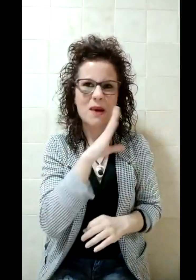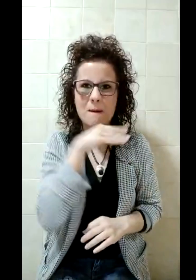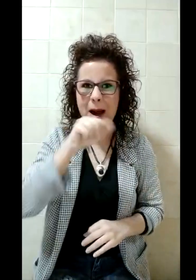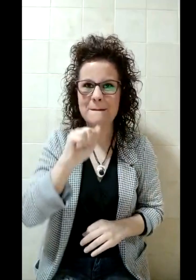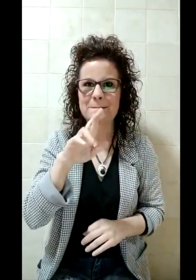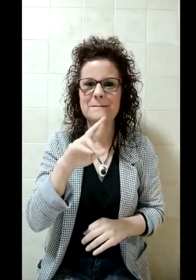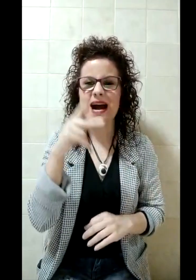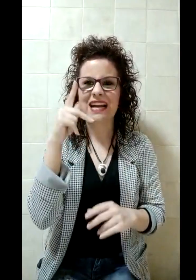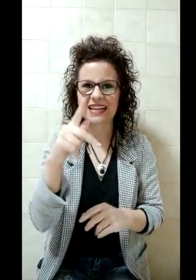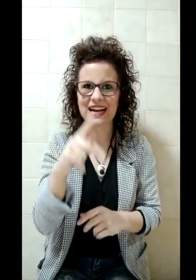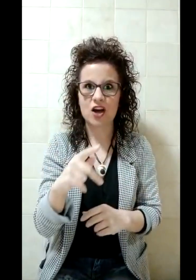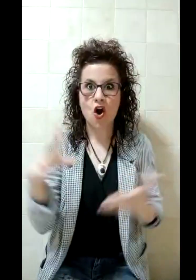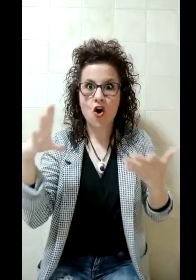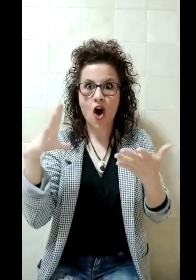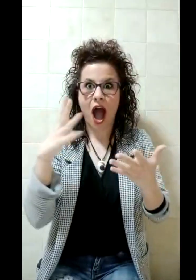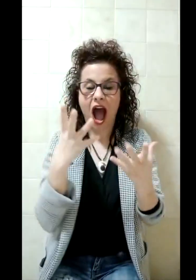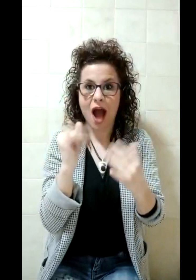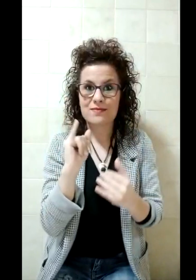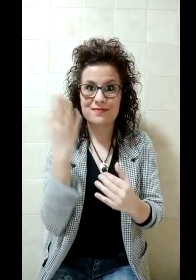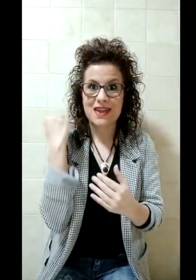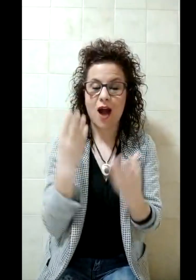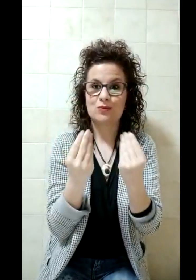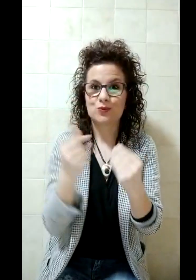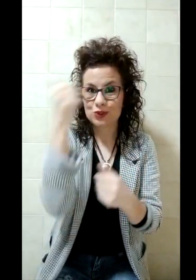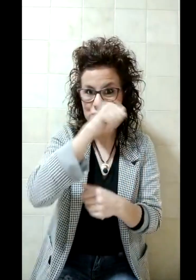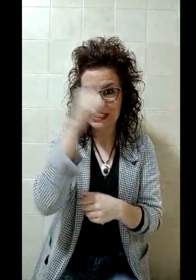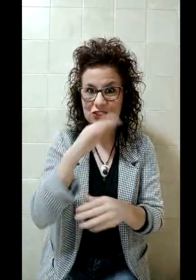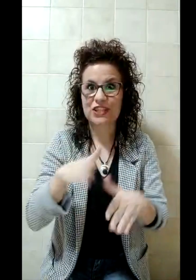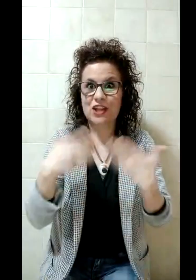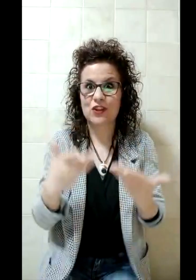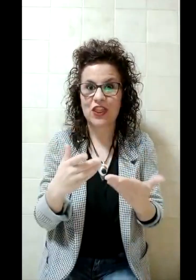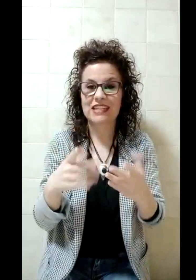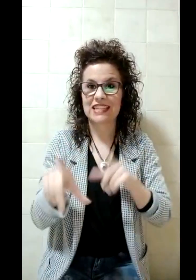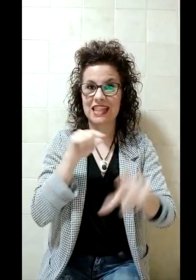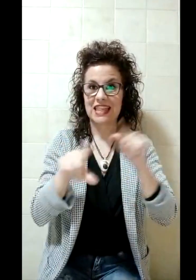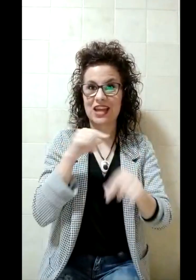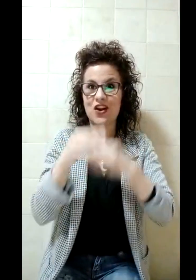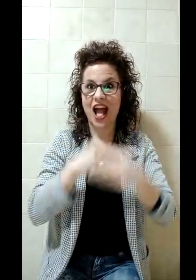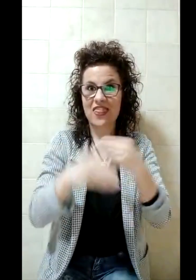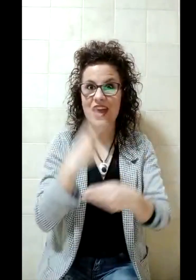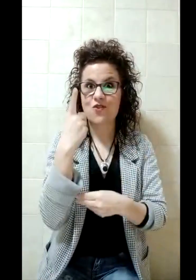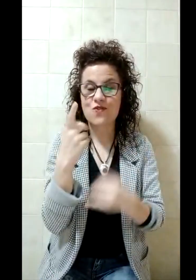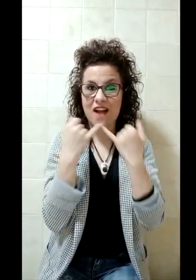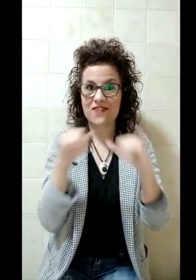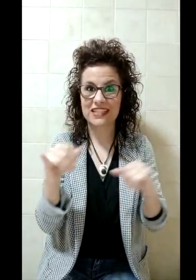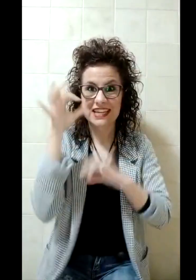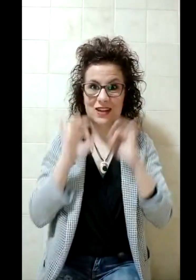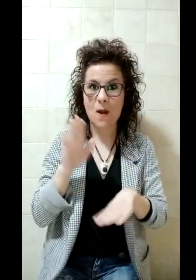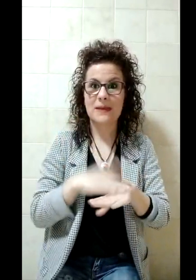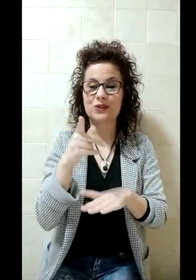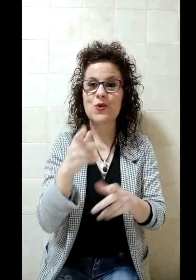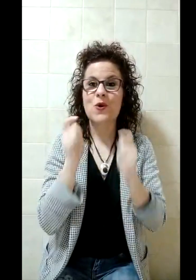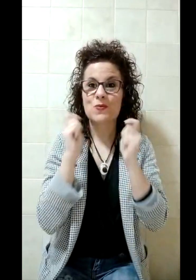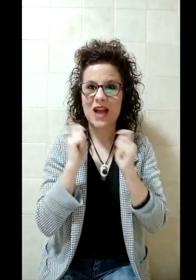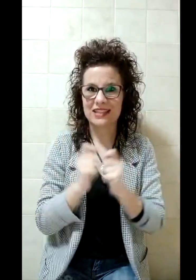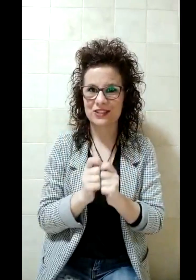sarampión», explicó la madre de Mark. «Había tantos niños que lo tenían que decidimos hacer una fiesta de sarampión para tu